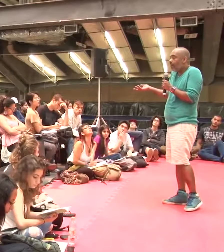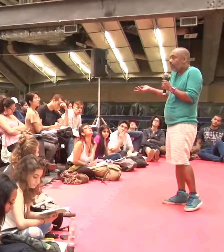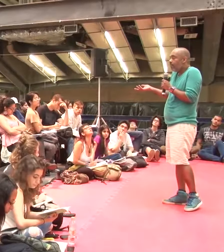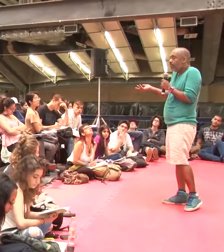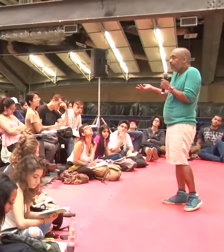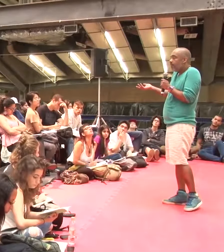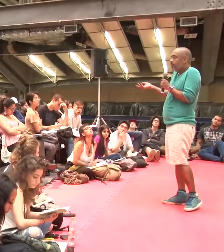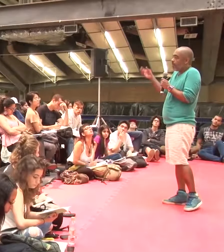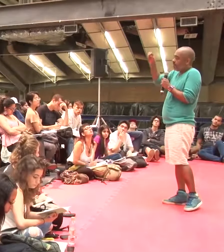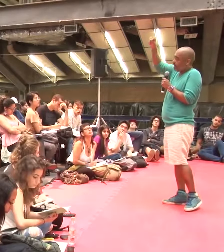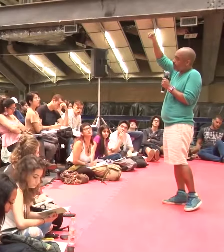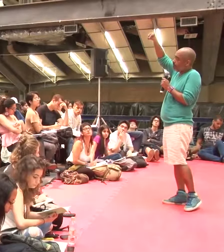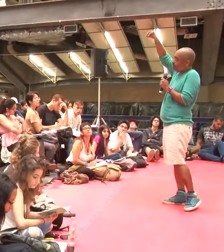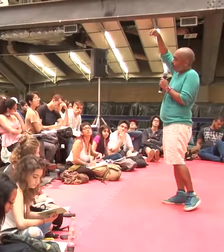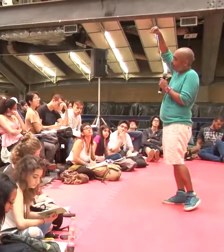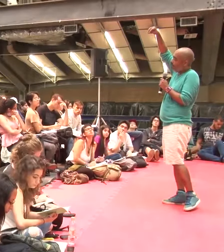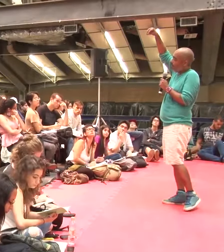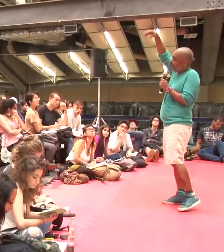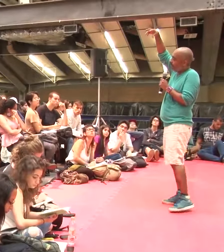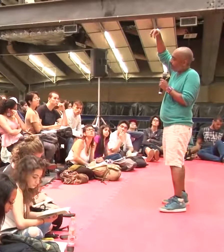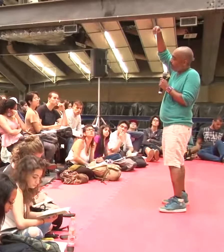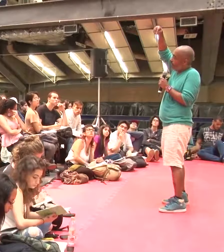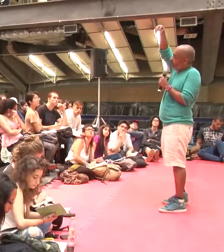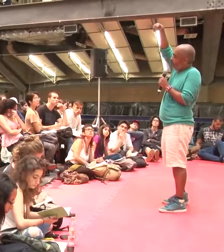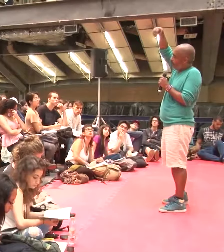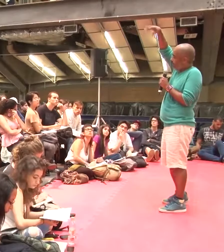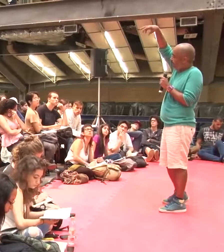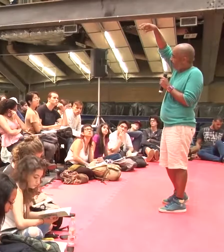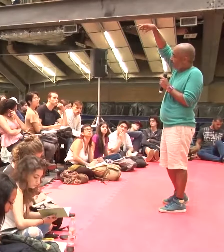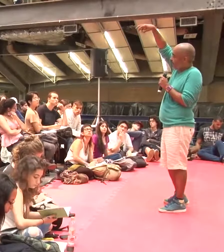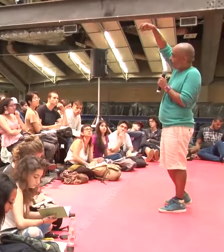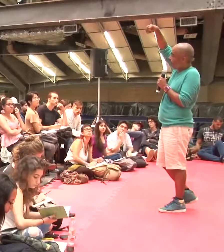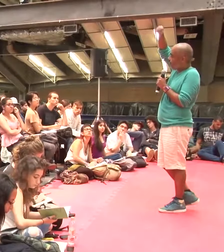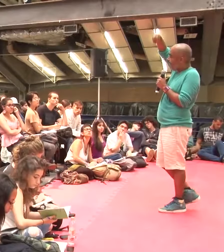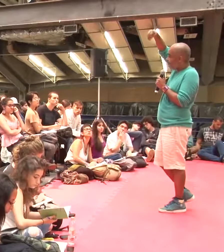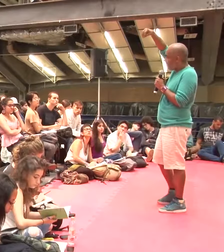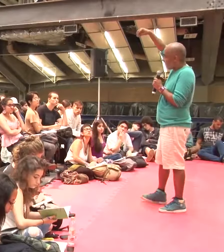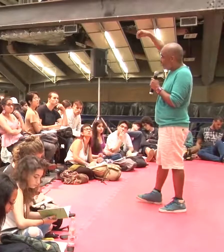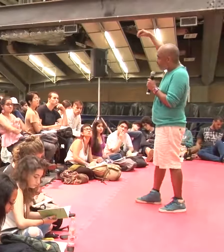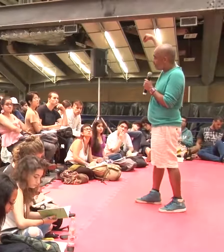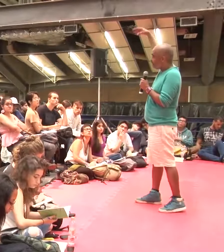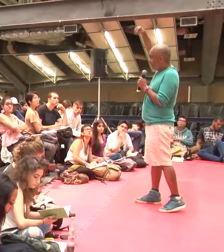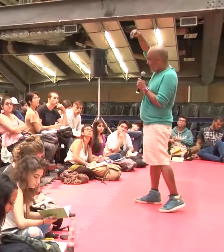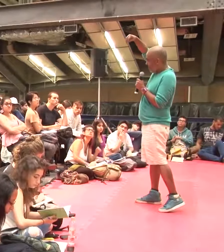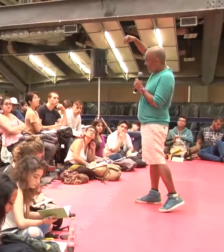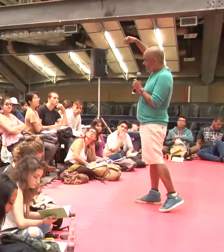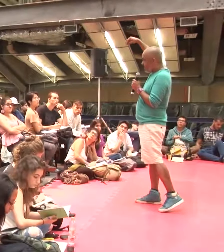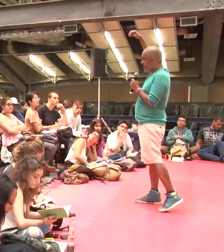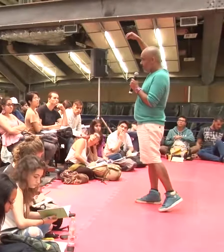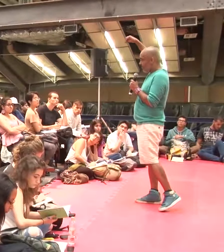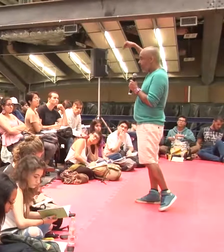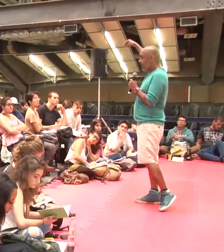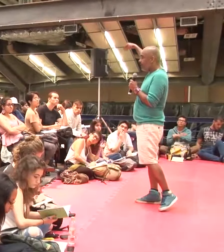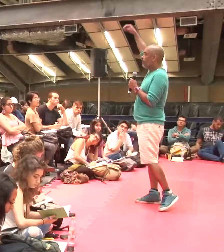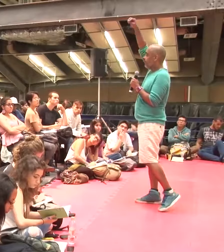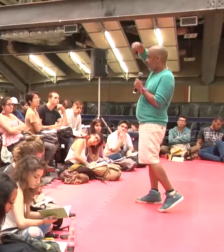industrial. Porque, por exemplo, aqui em São Paulo, na Vila Romana, tem várias daquelas ruas, várias casinhas todas parecidinhas,